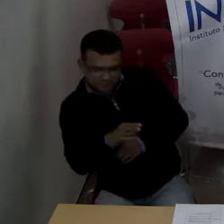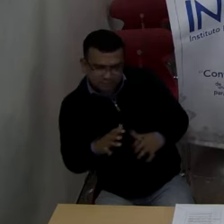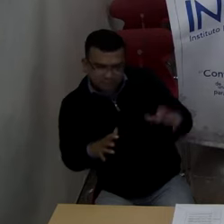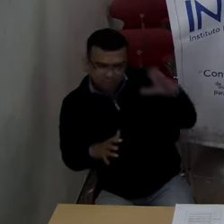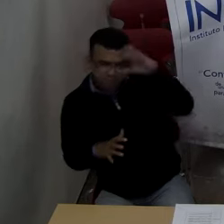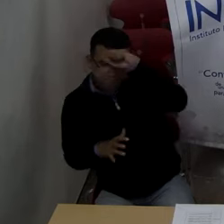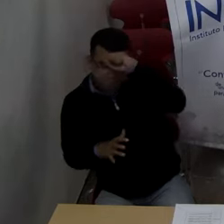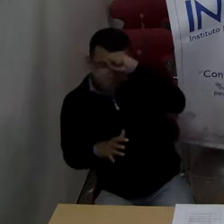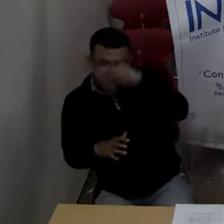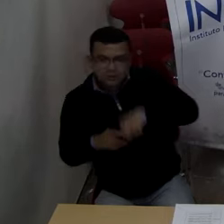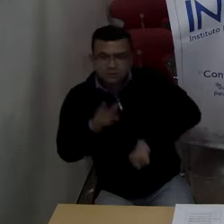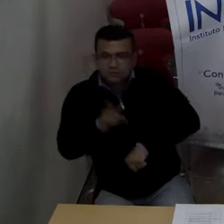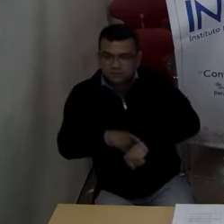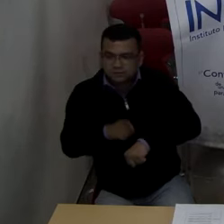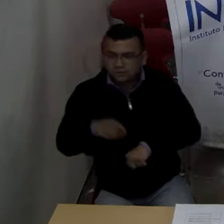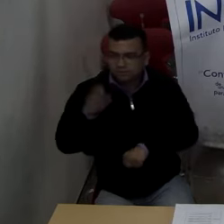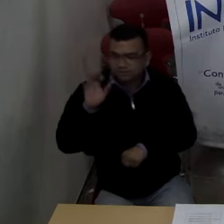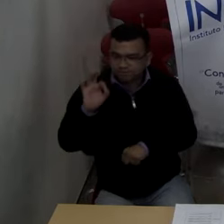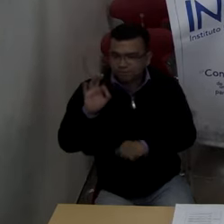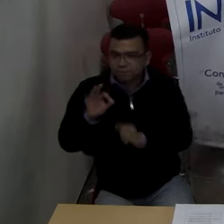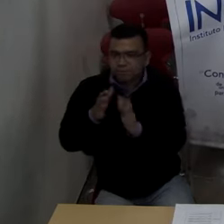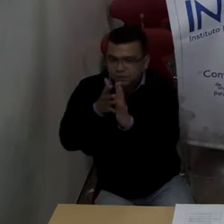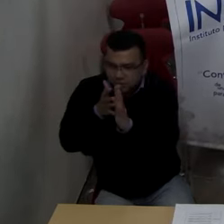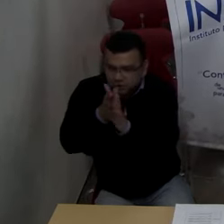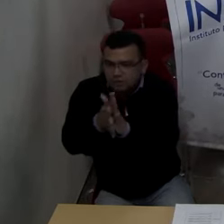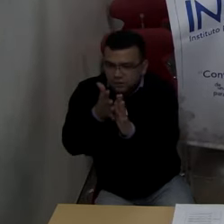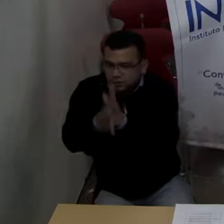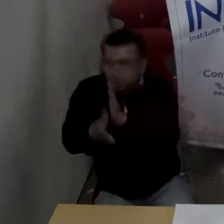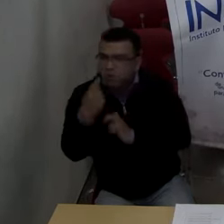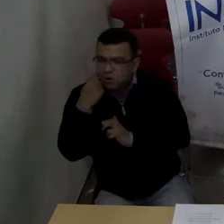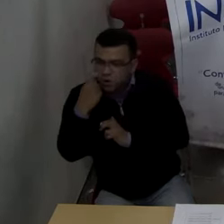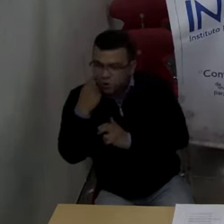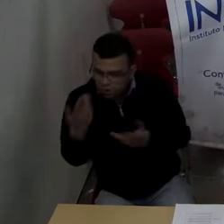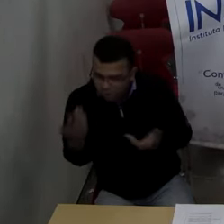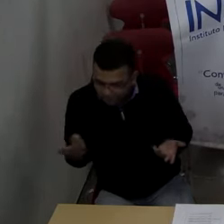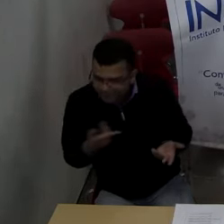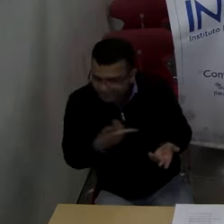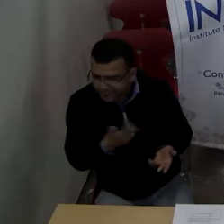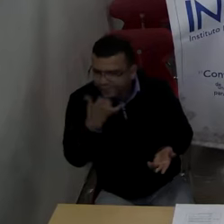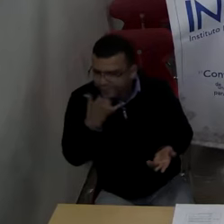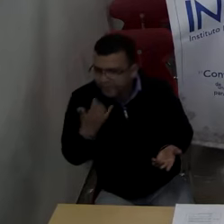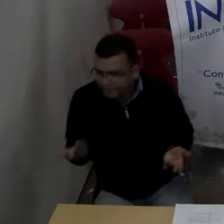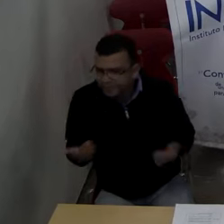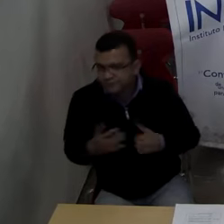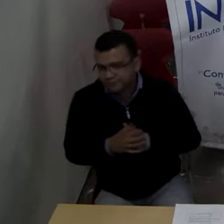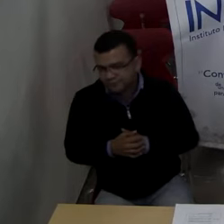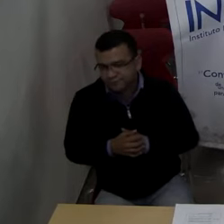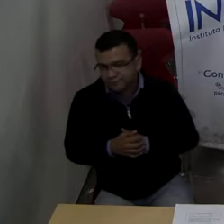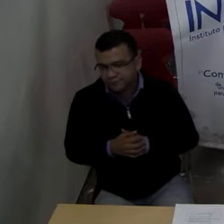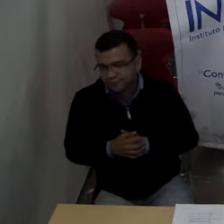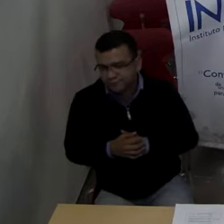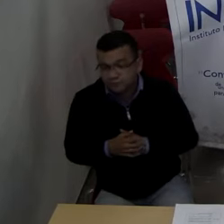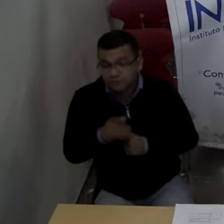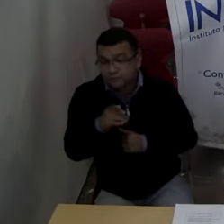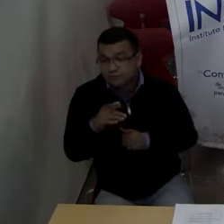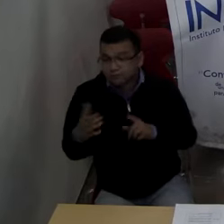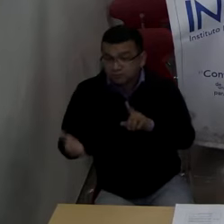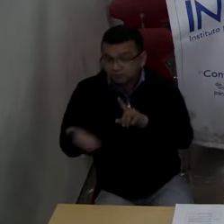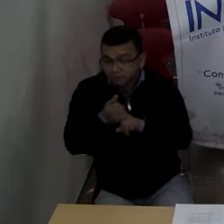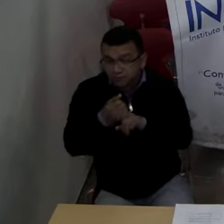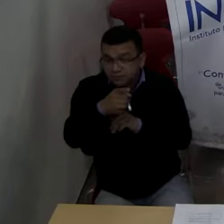aquellas personas con las que tenemos influencia. La detección precoz de la deficiencia